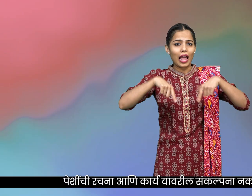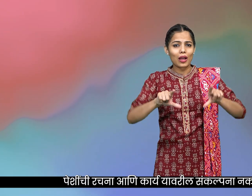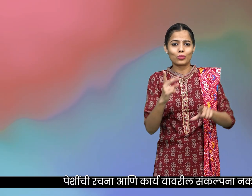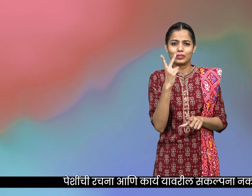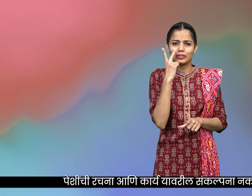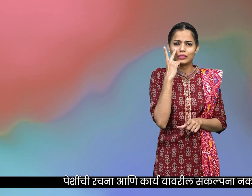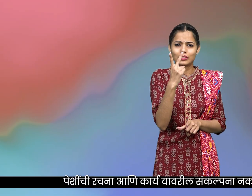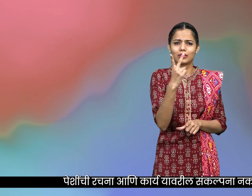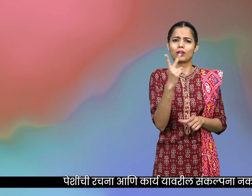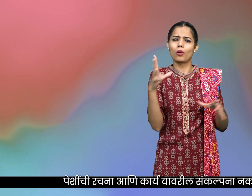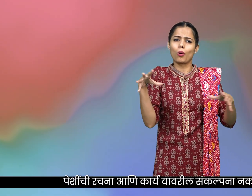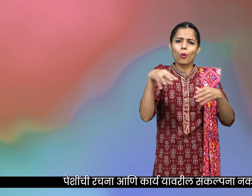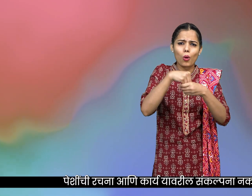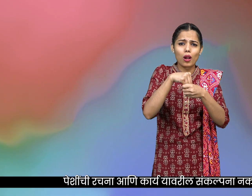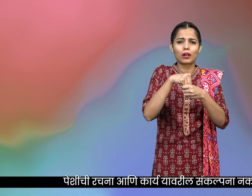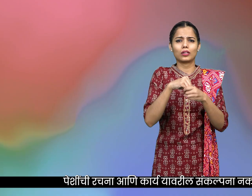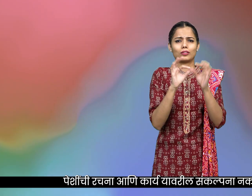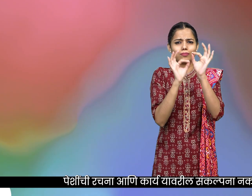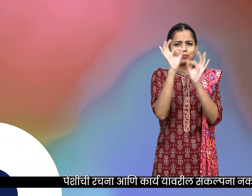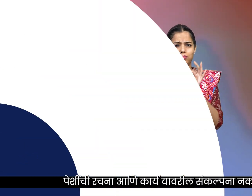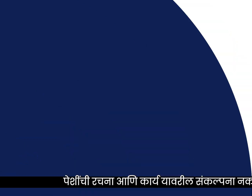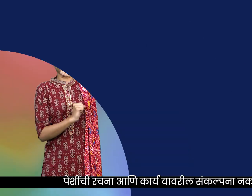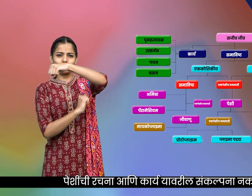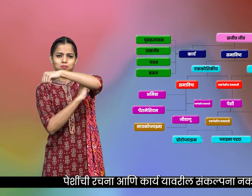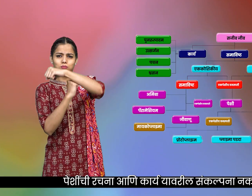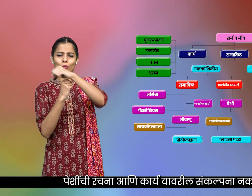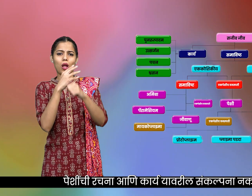पेशींची रचना आणि कार्य यावरील संकल्पना नकाशा पाहूया.